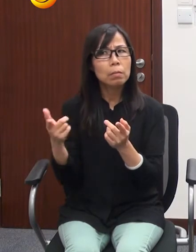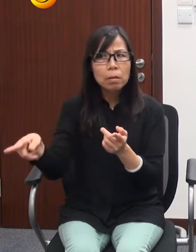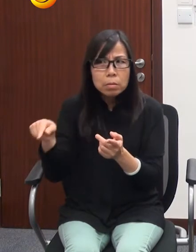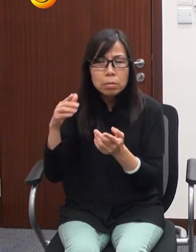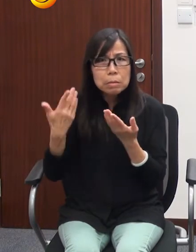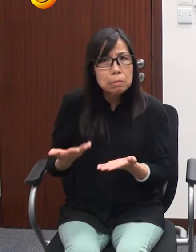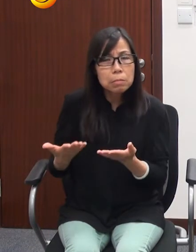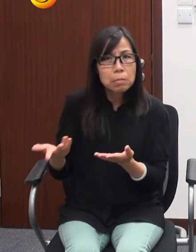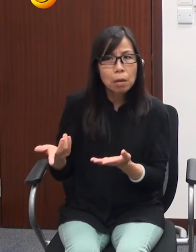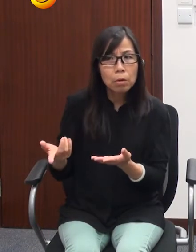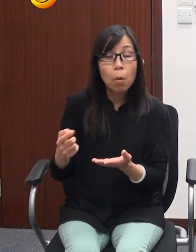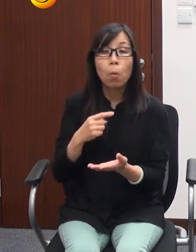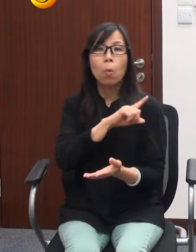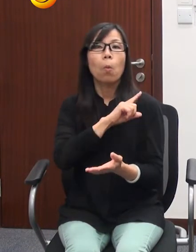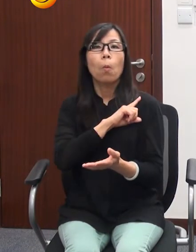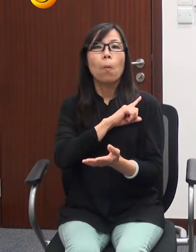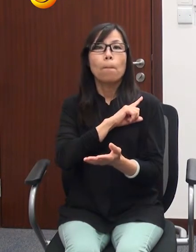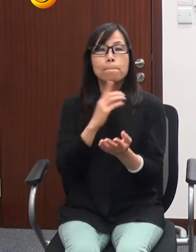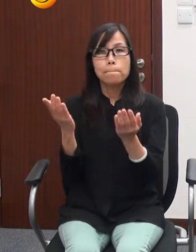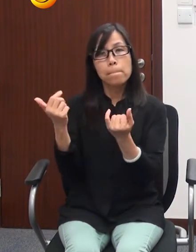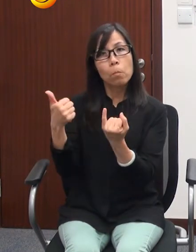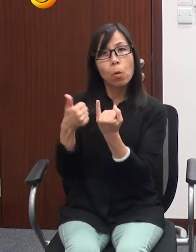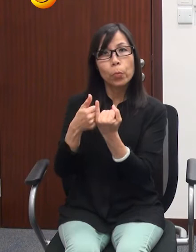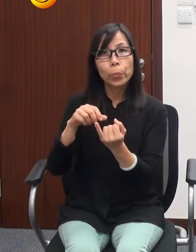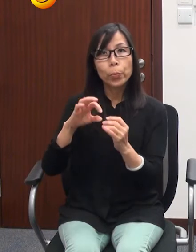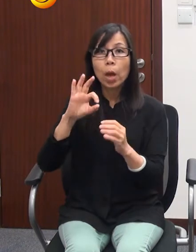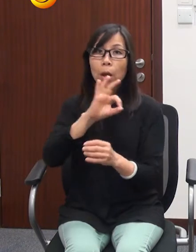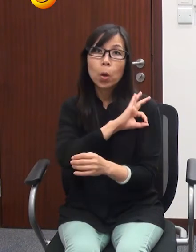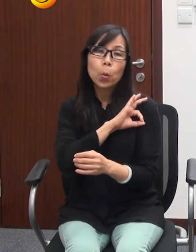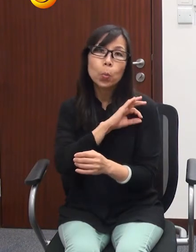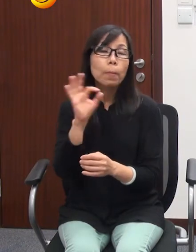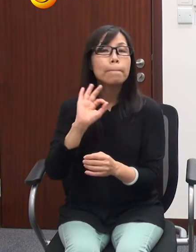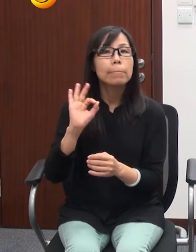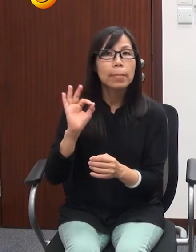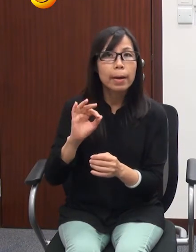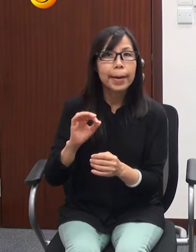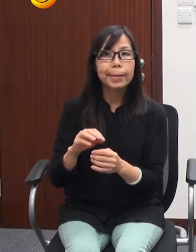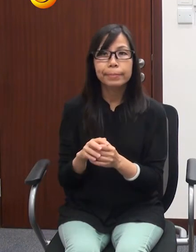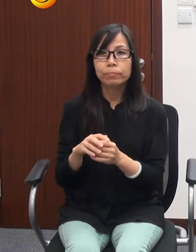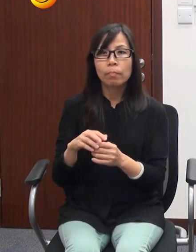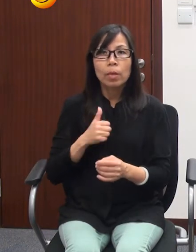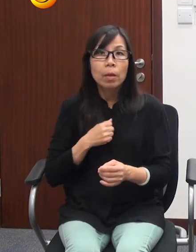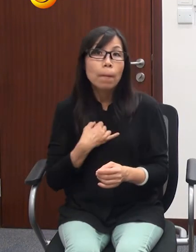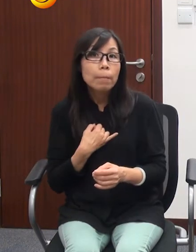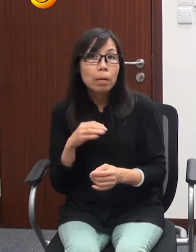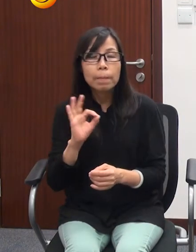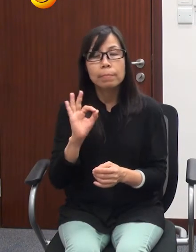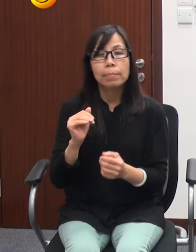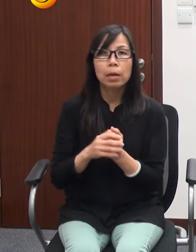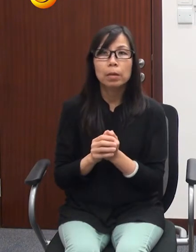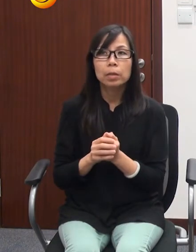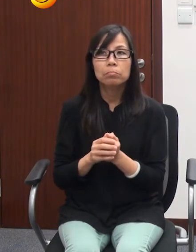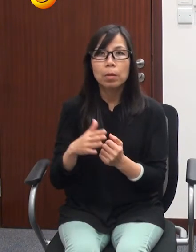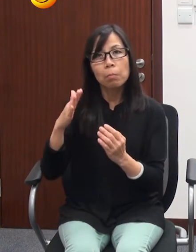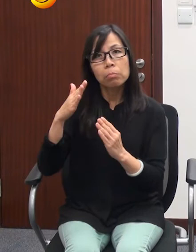係學生會，亦都唔係佢哋，我唔敢講話係咪未 ready 啦。但係我覺得罷課本